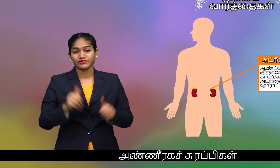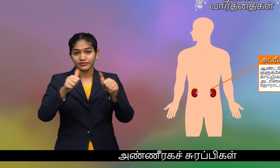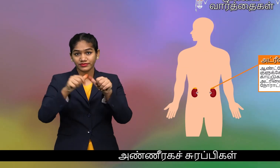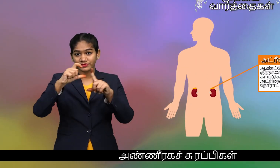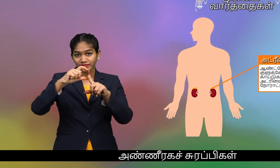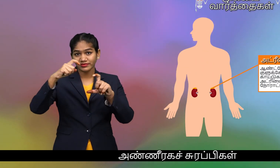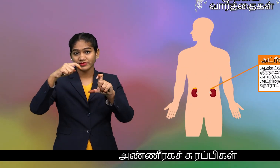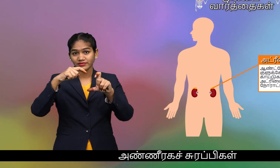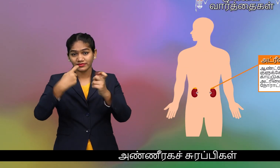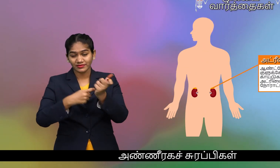அனீரக சுரப்பிகள்.